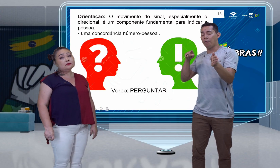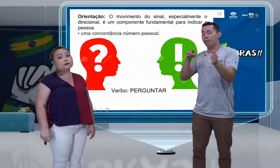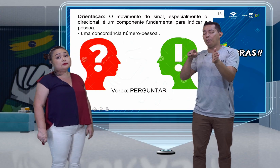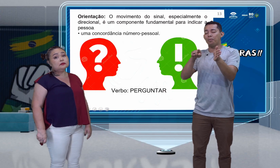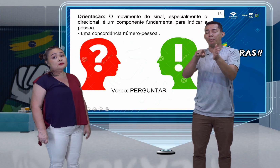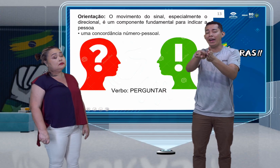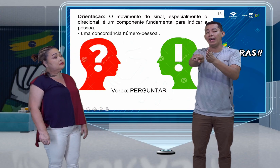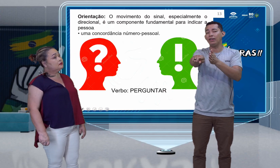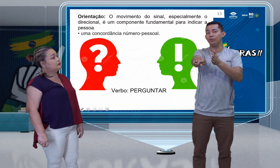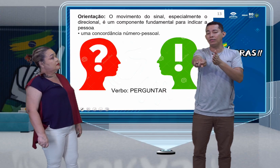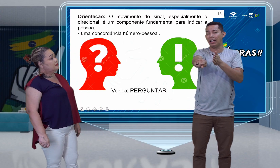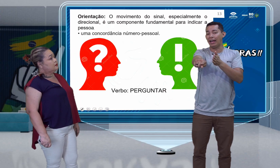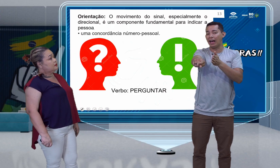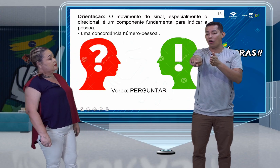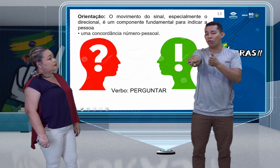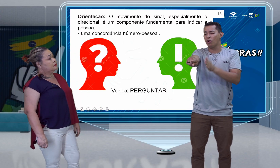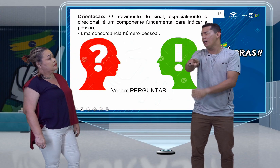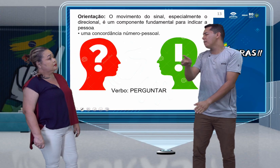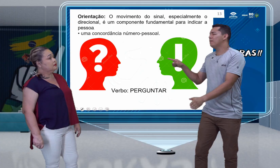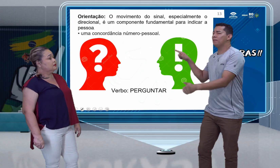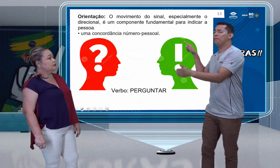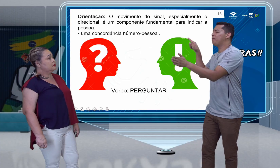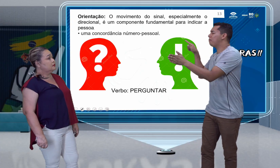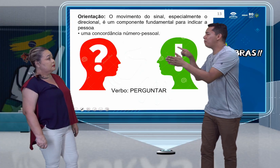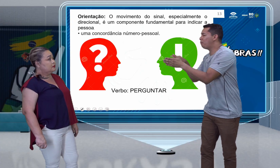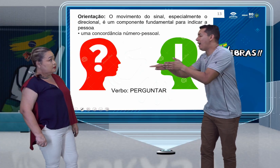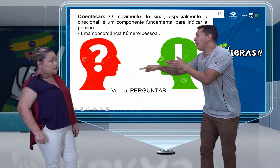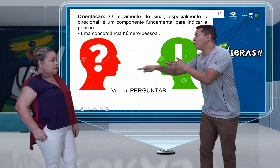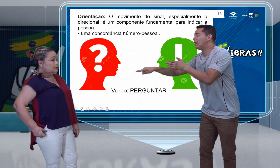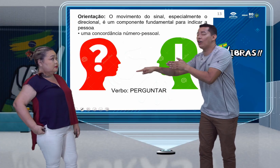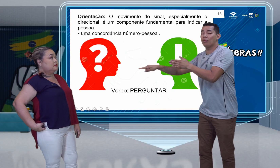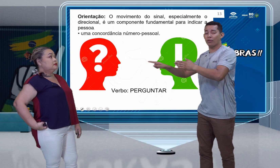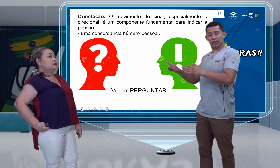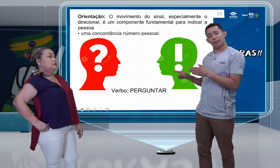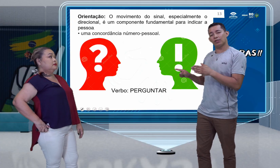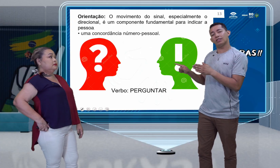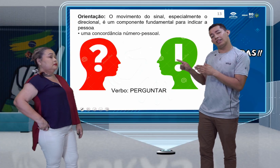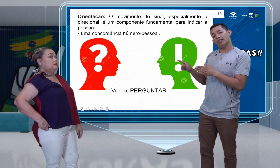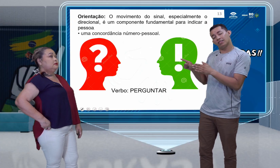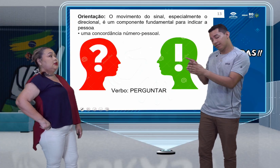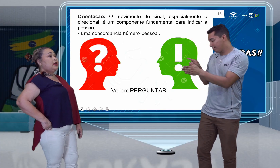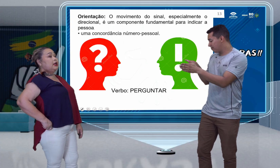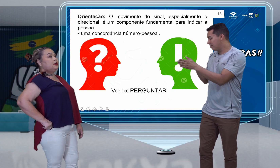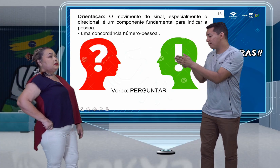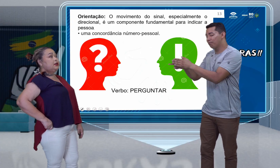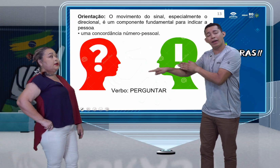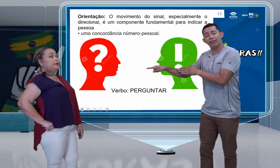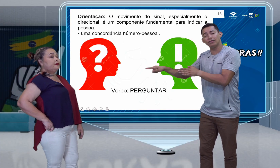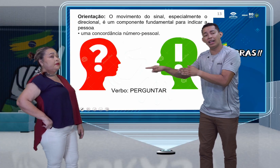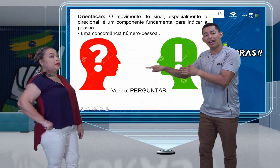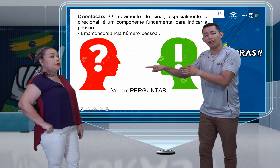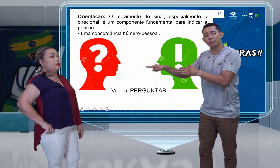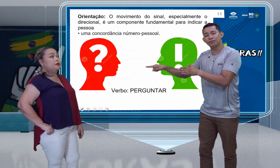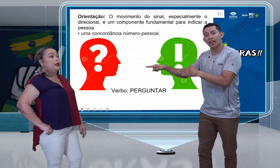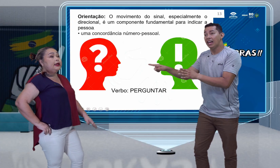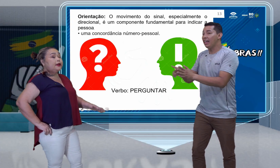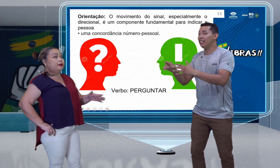vou perguntar algo. Perguntar alguma coisa para o professor Adelina. É isso aí. Perguntar algo. E se